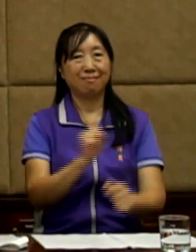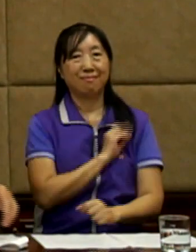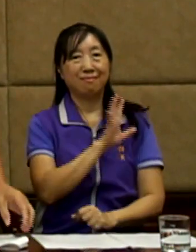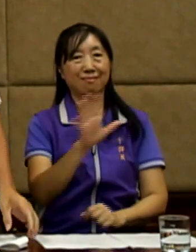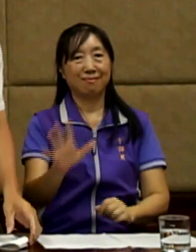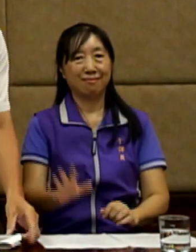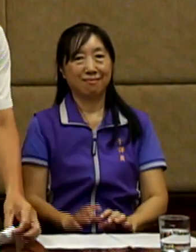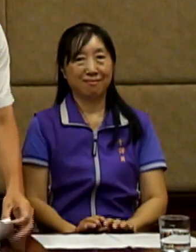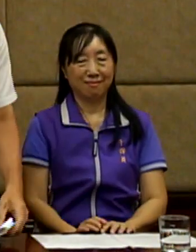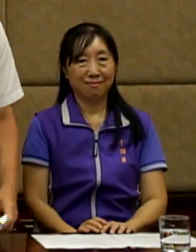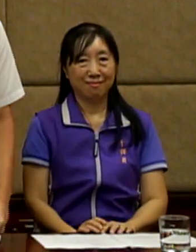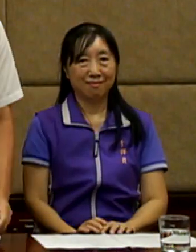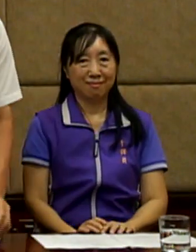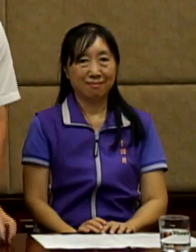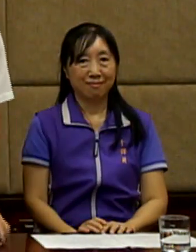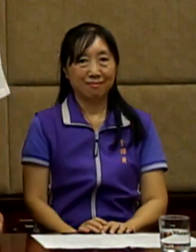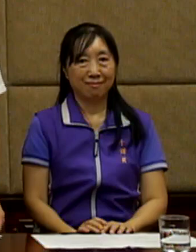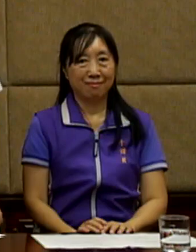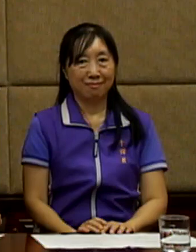谢谢大家。